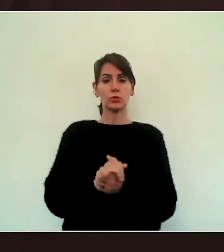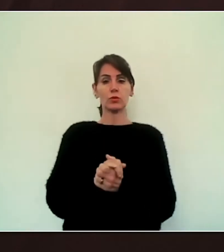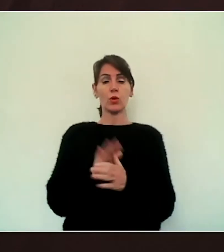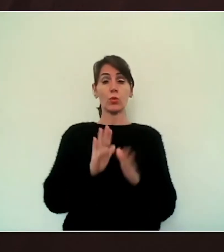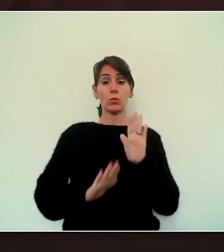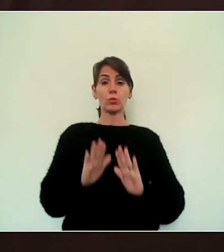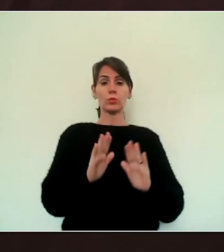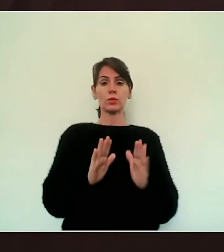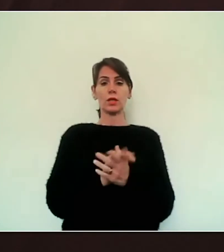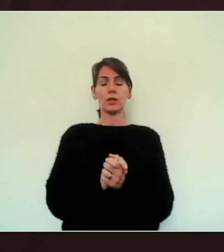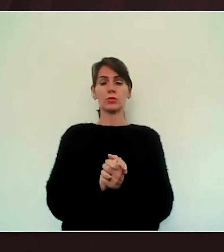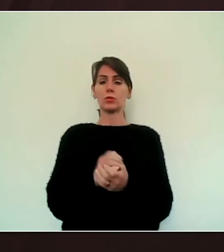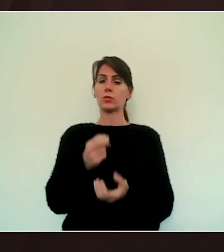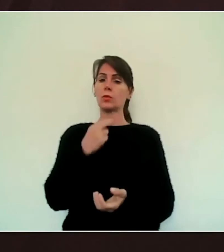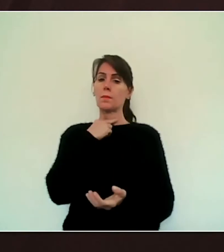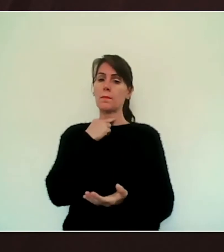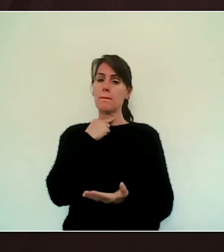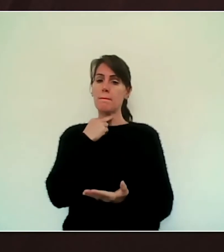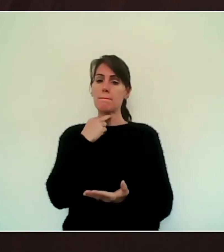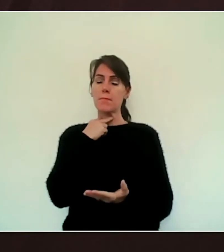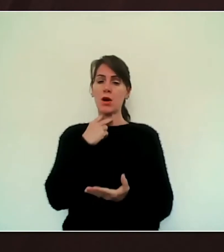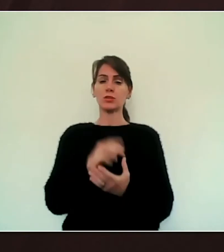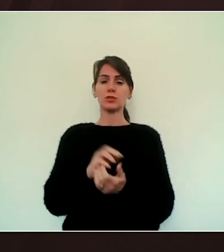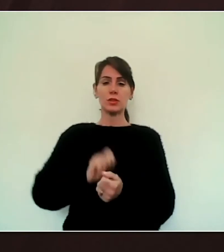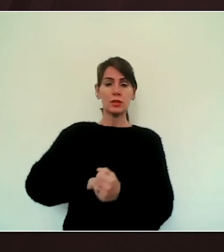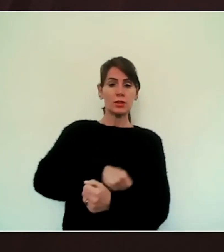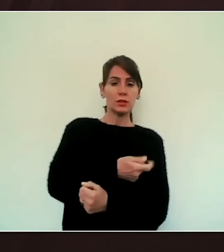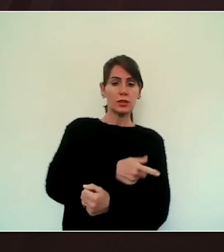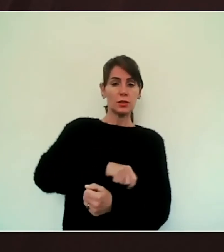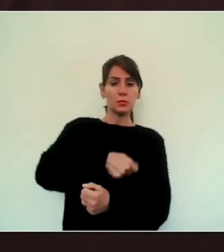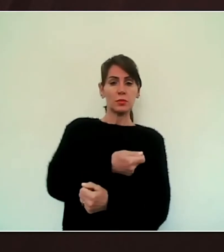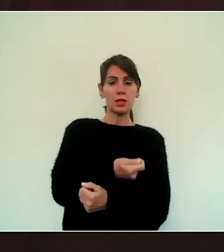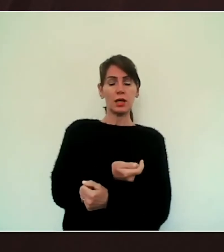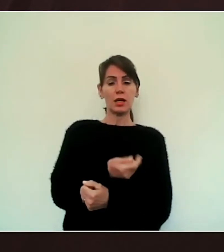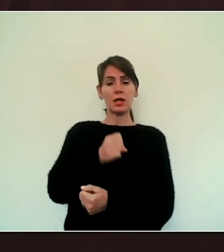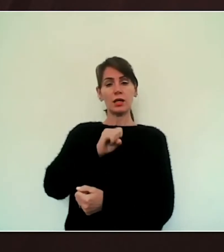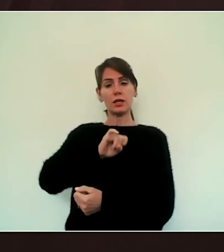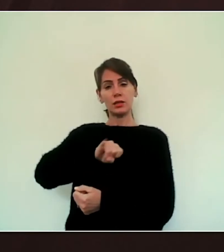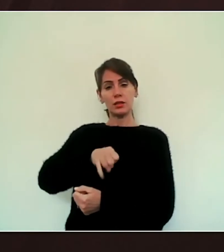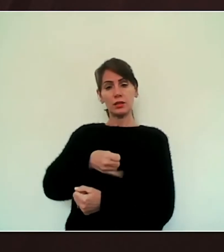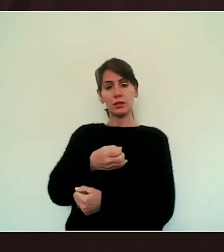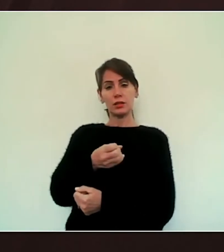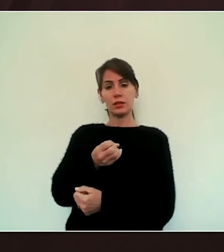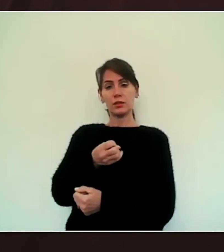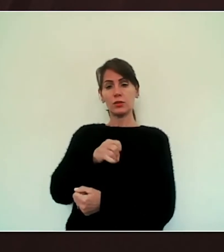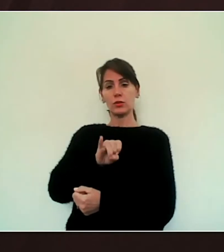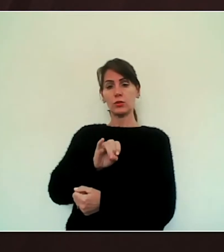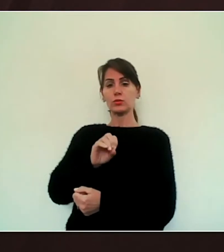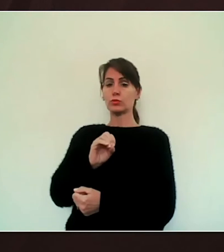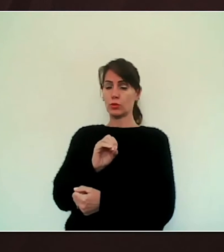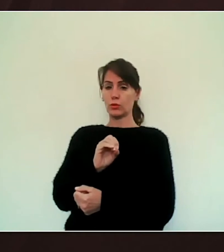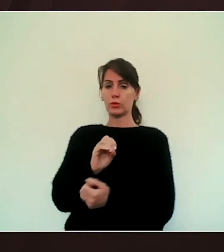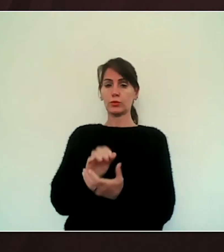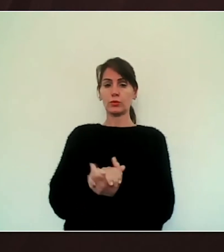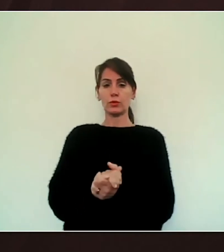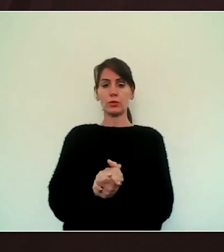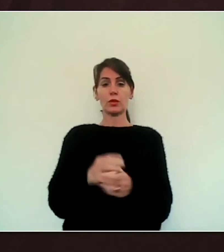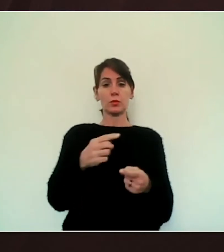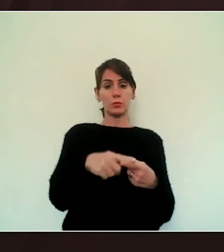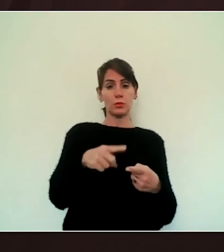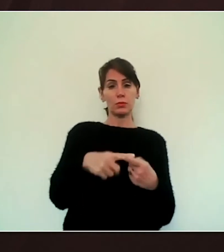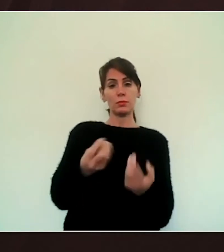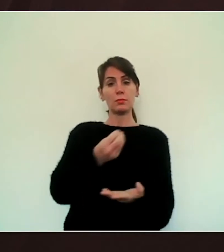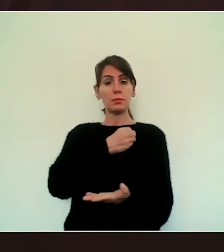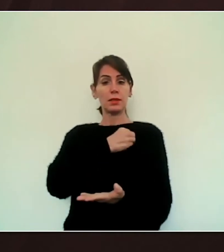dormiram pode indicar, essa expressão pode indicar que foram os primeiros apóstolos que dormiram